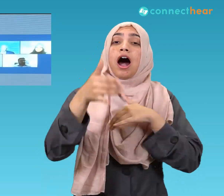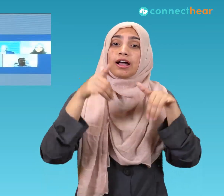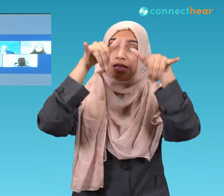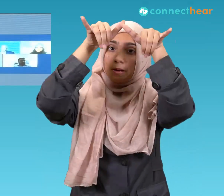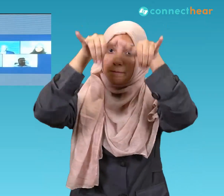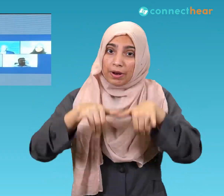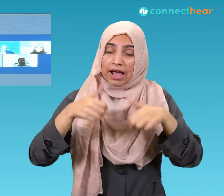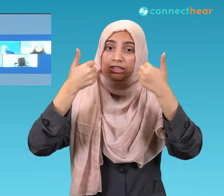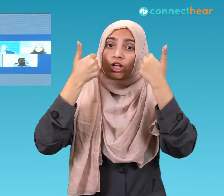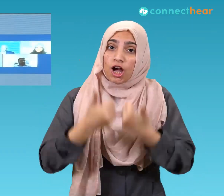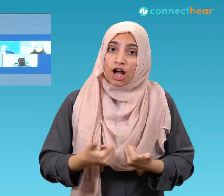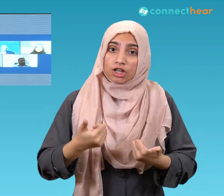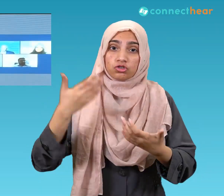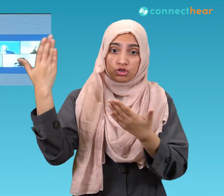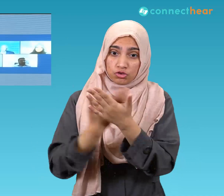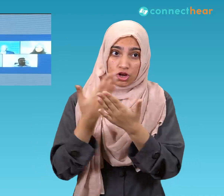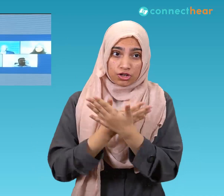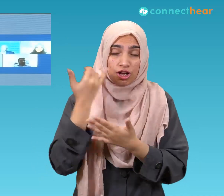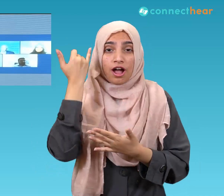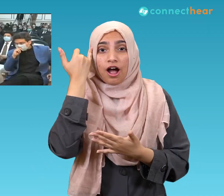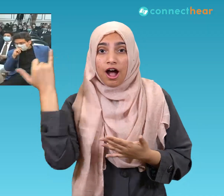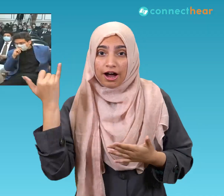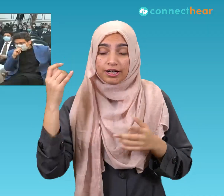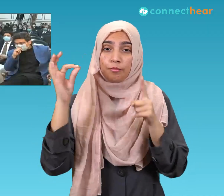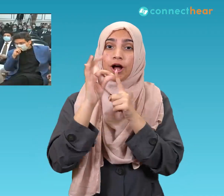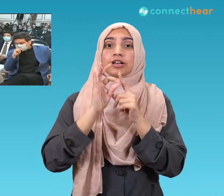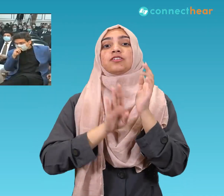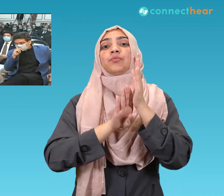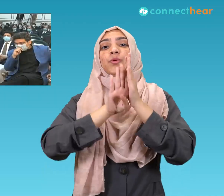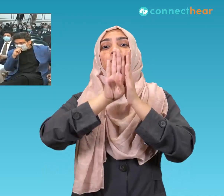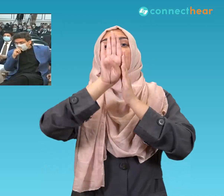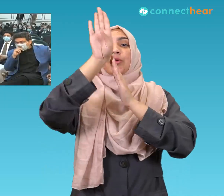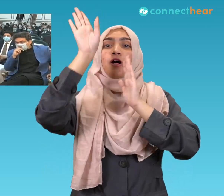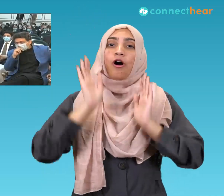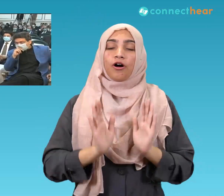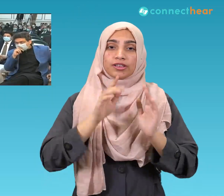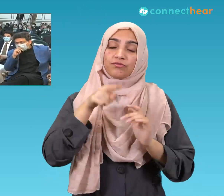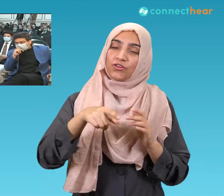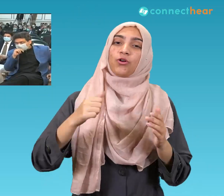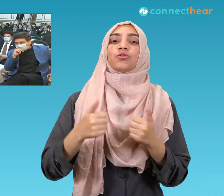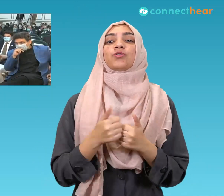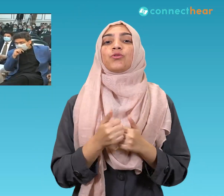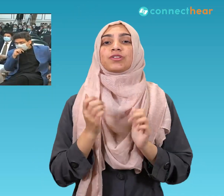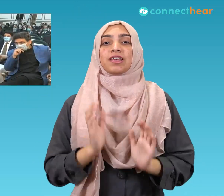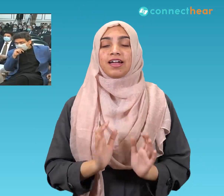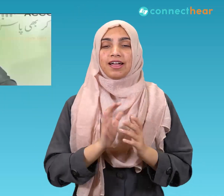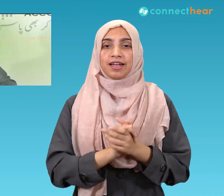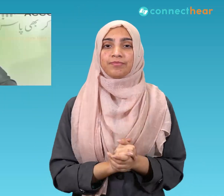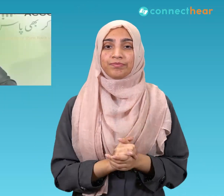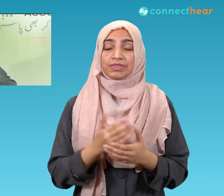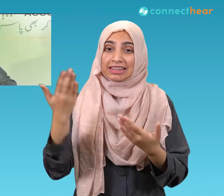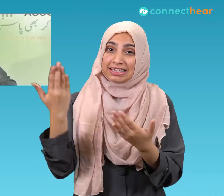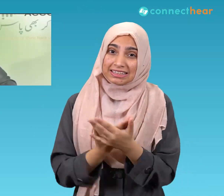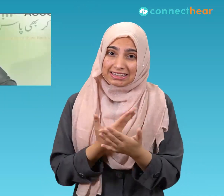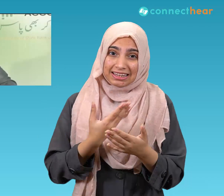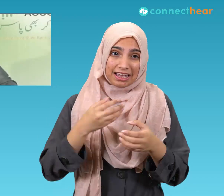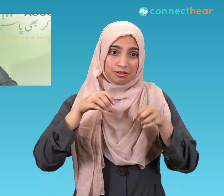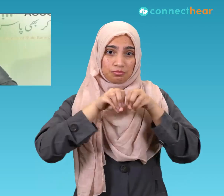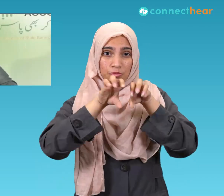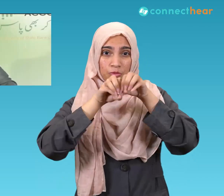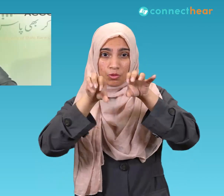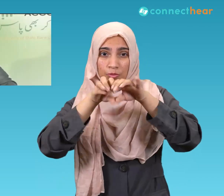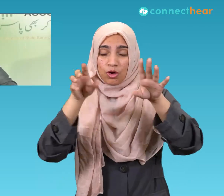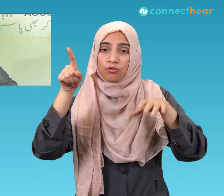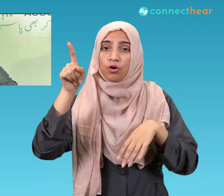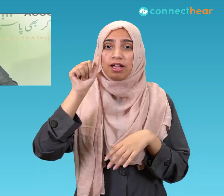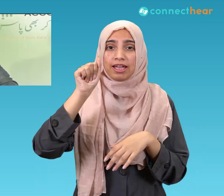تو میں اس پہ ایک تو اس میں ایک ایڈورٹائزنگ کیمپین آپ کو کرنی چاہیے. اور